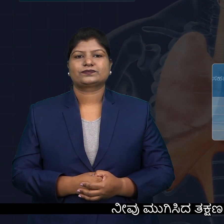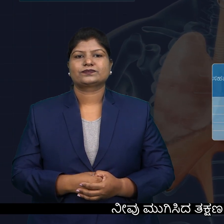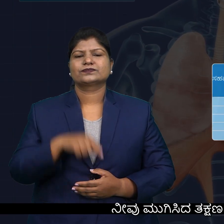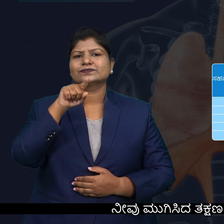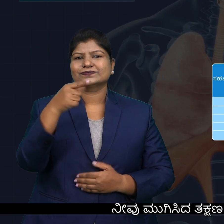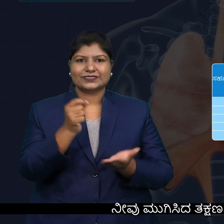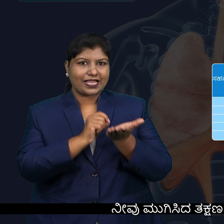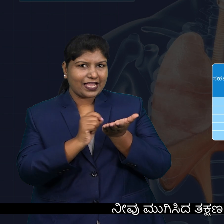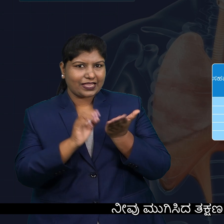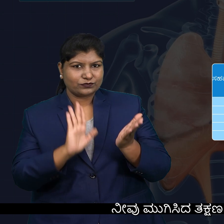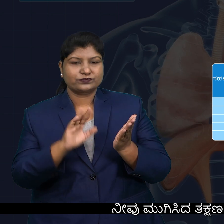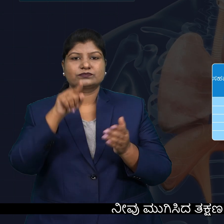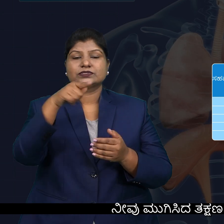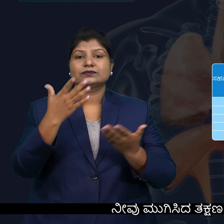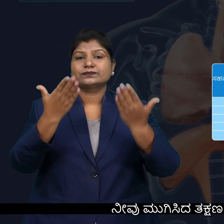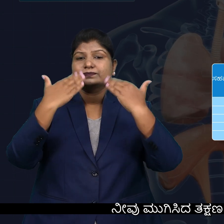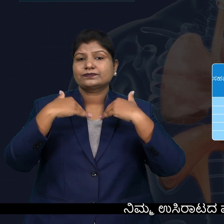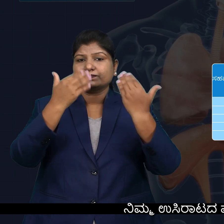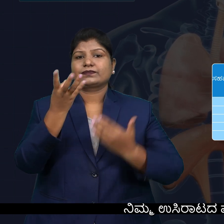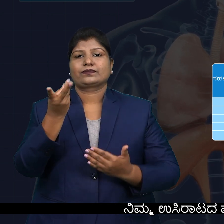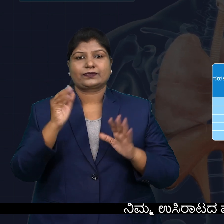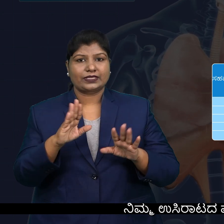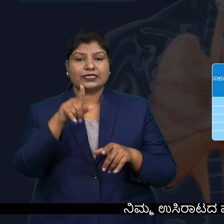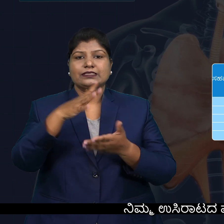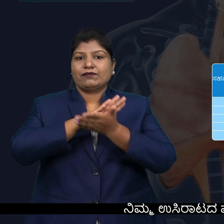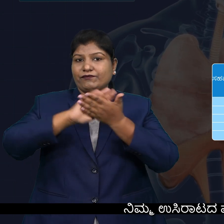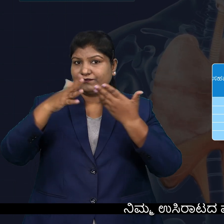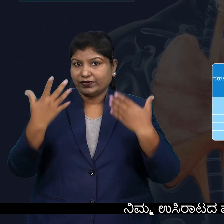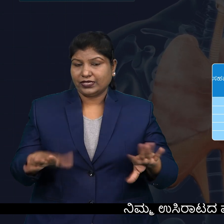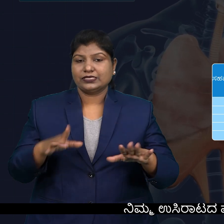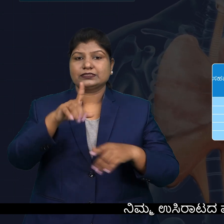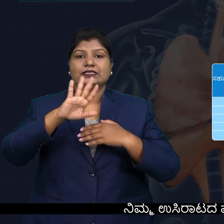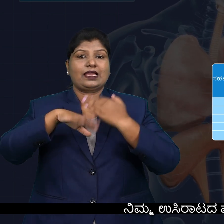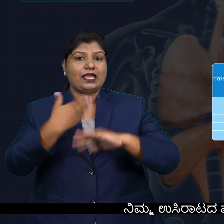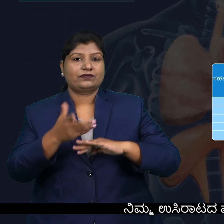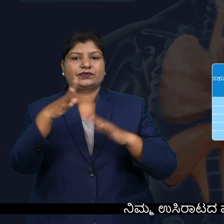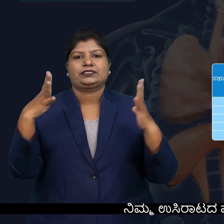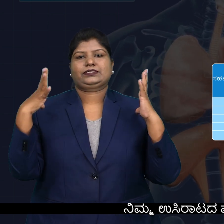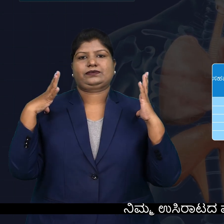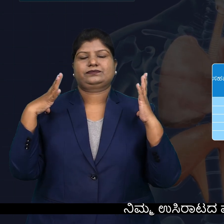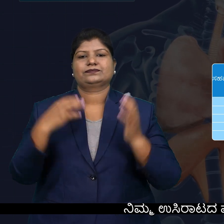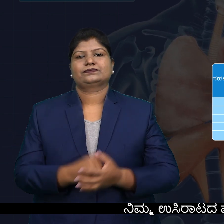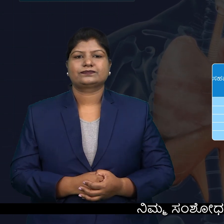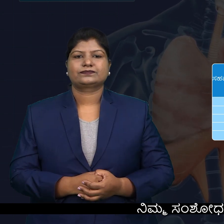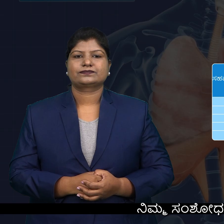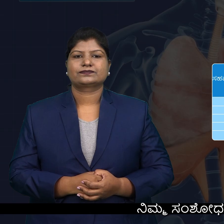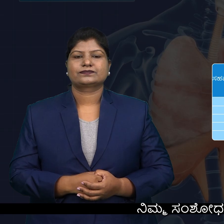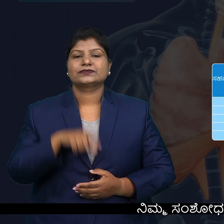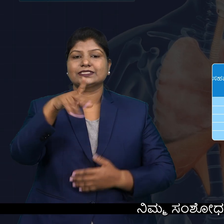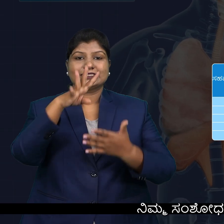ನೀವು ಮುಗಿಸಿದ ತಕ್ಷಣ ಮತ್ತು ವಿಶ್ರಾಂತಿಯ ನಂತರ ನಿಮ್ಮ ಉಸಿರಾಟದ ಪ್ರಮಾಣವನ್ನು ದಾಖಲಿಸಿ.